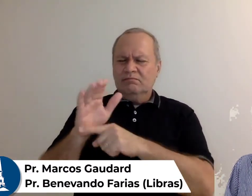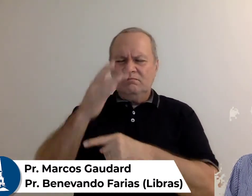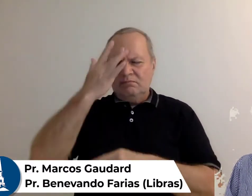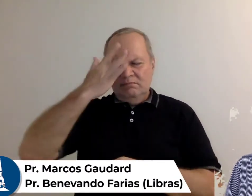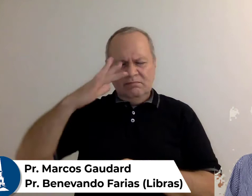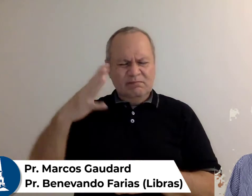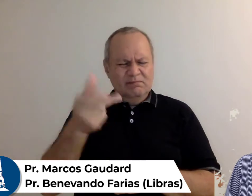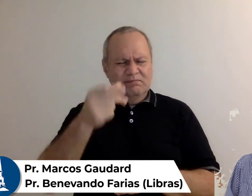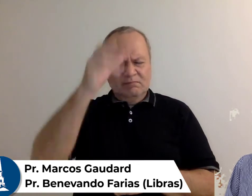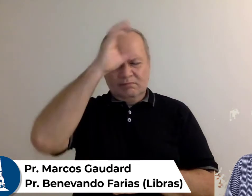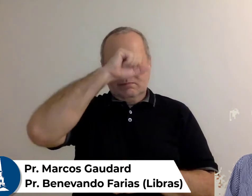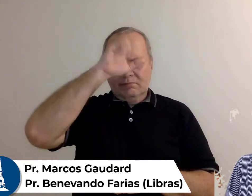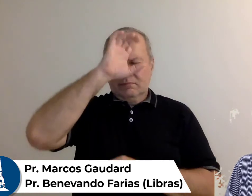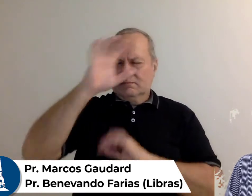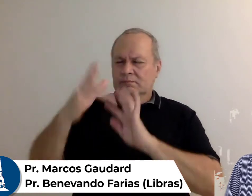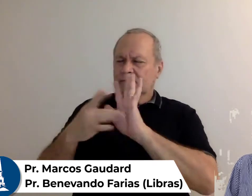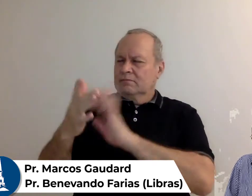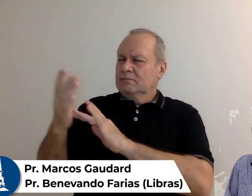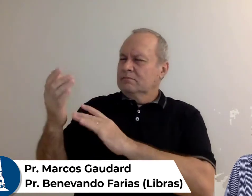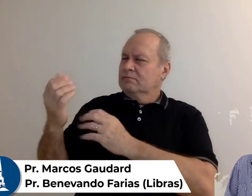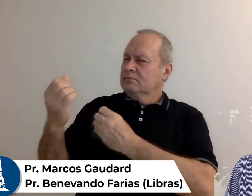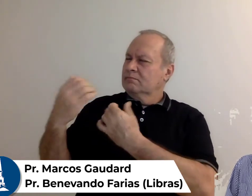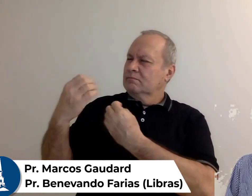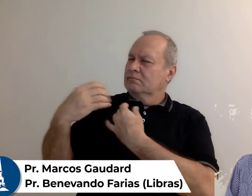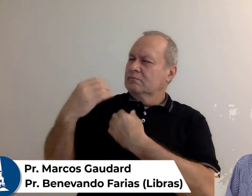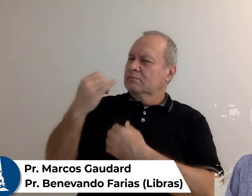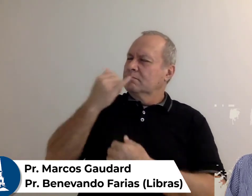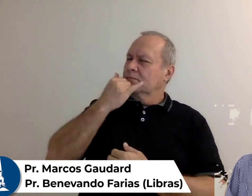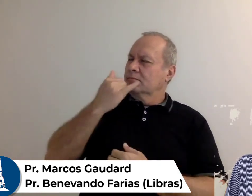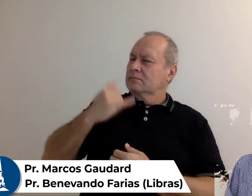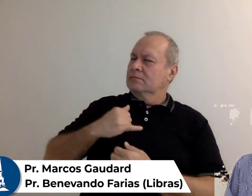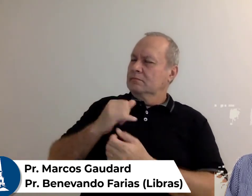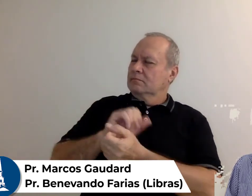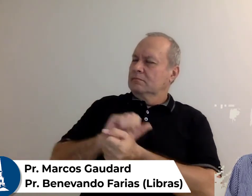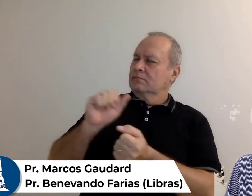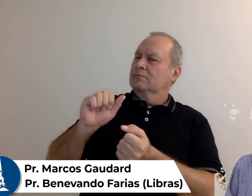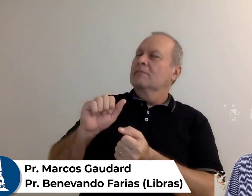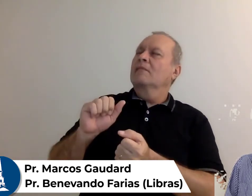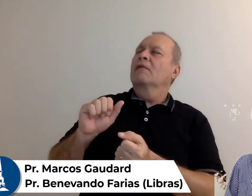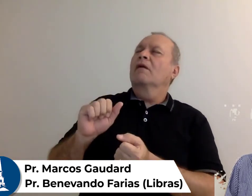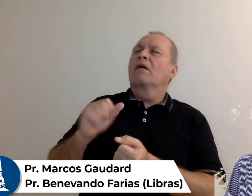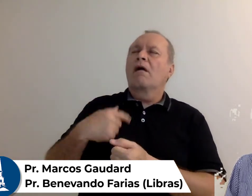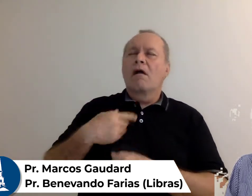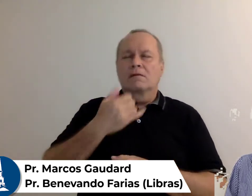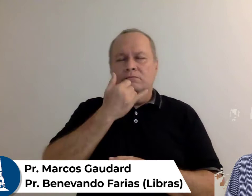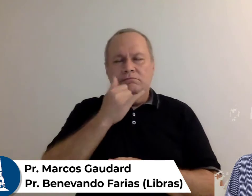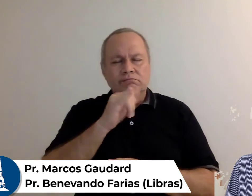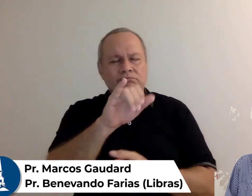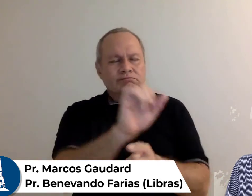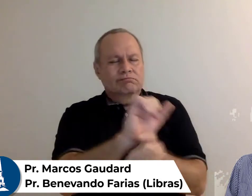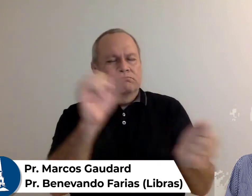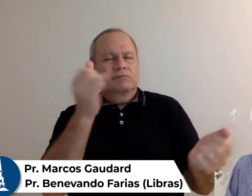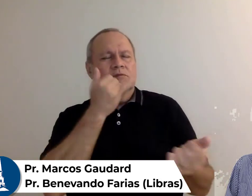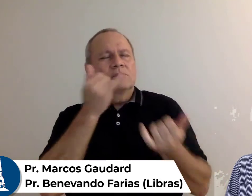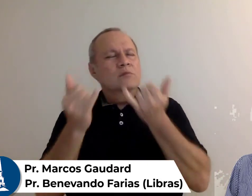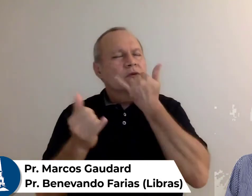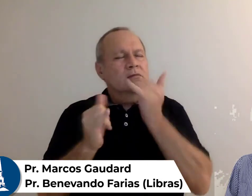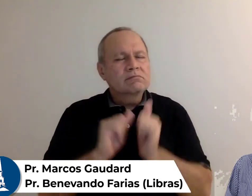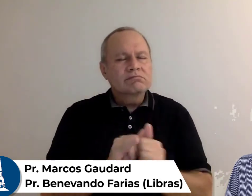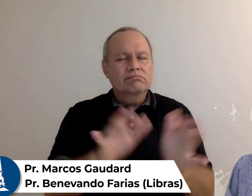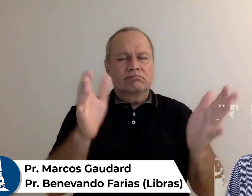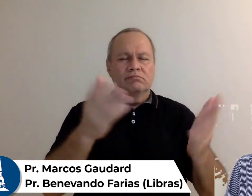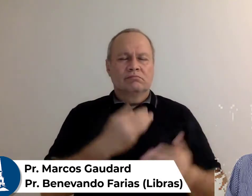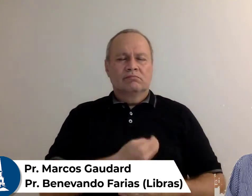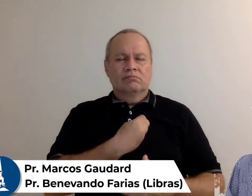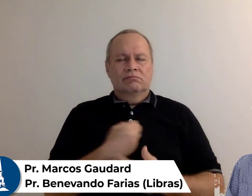aprendermos com Jesus a exercer o perdão, a liberar o perdão, para que assim vivamos, ó Deus, como Tu queres